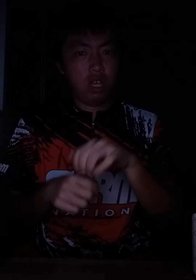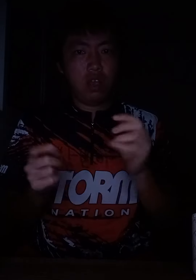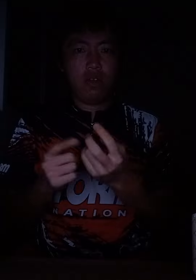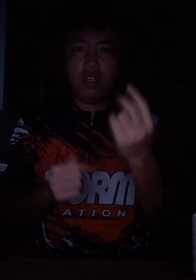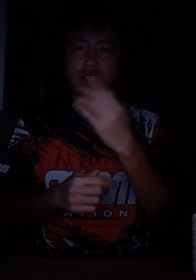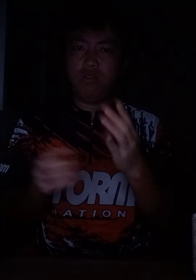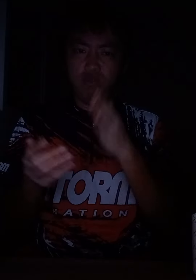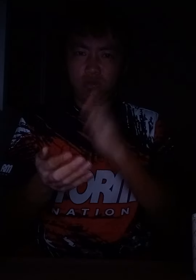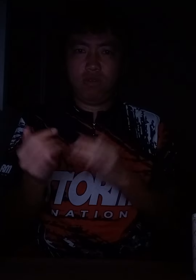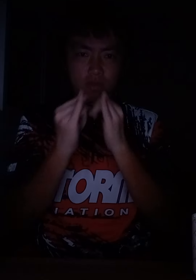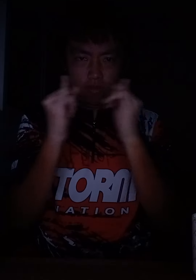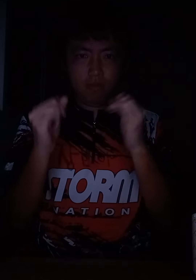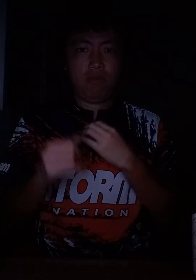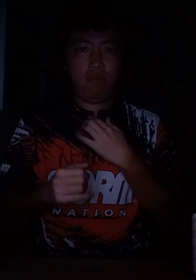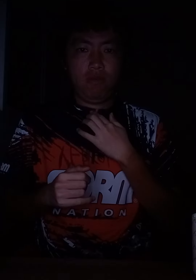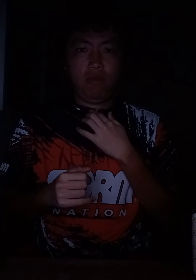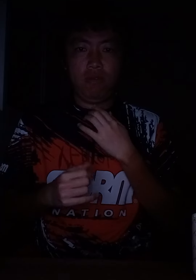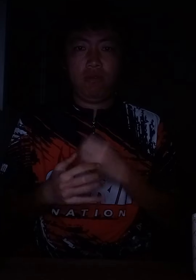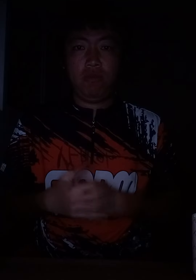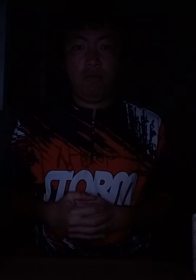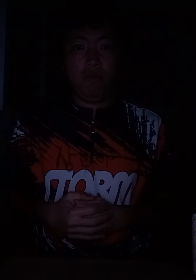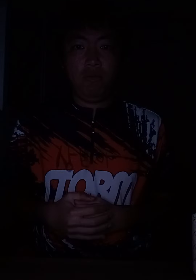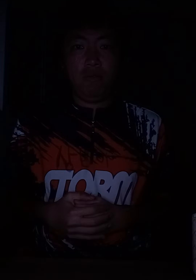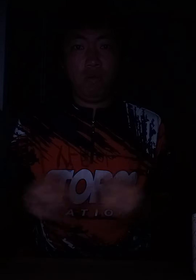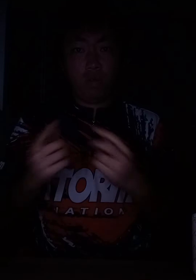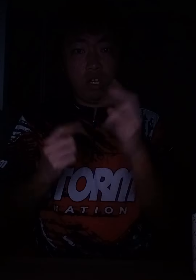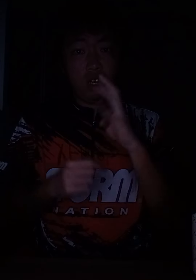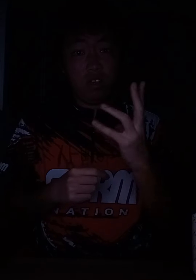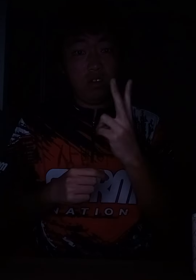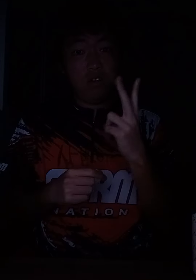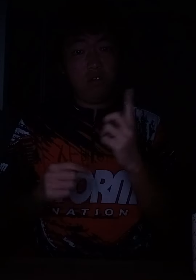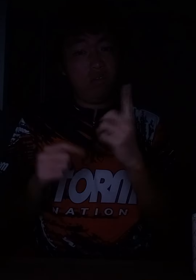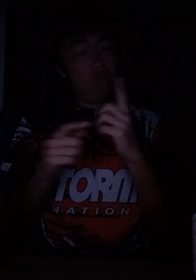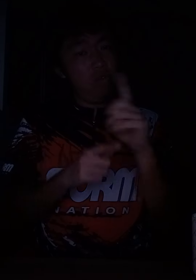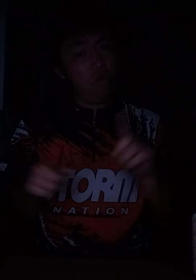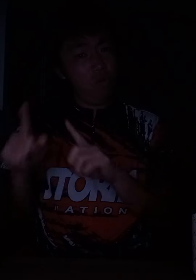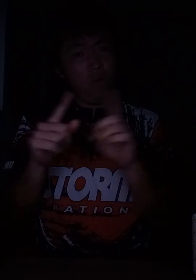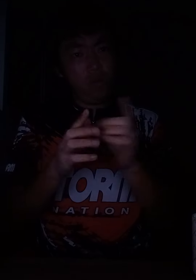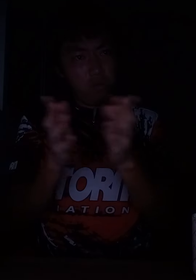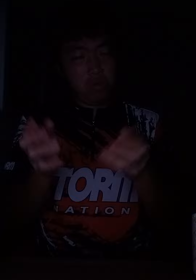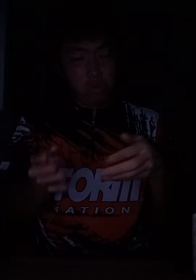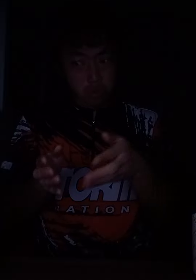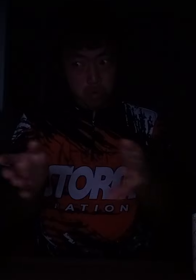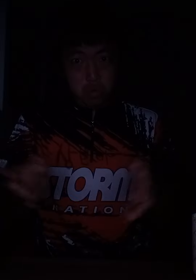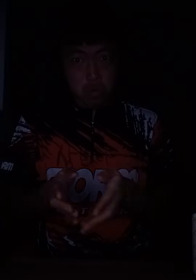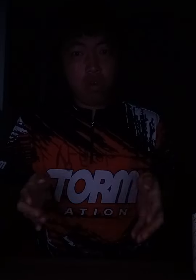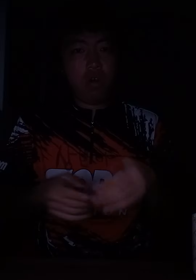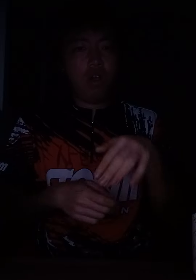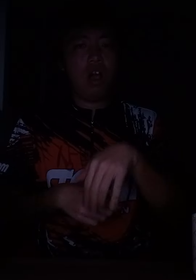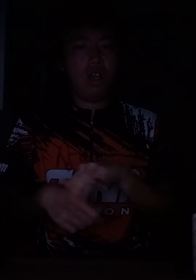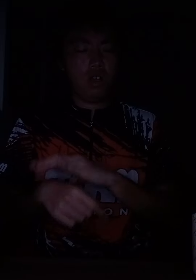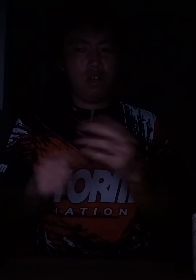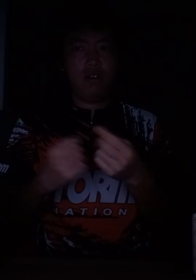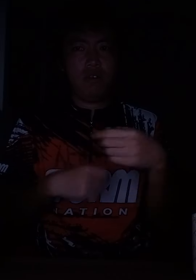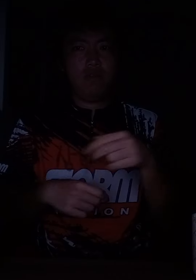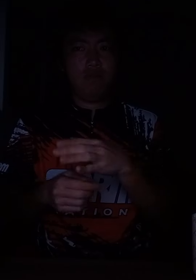통행이 중단되고 있습니다. 오늘 오후 1시쯤 순천시 덕월동 철길 보수공사장에서 56살 이모